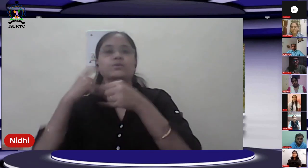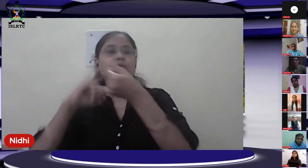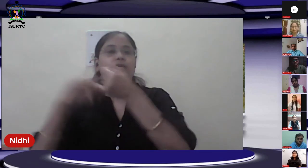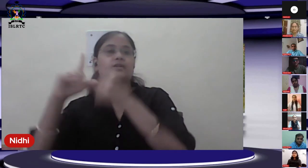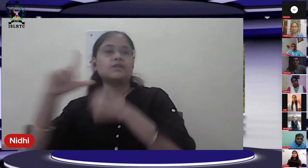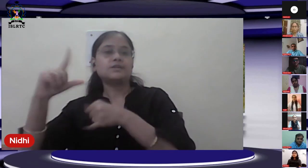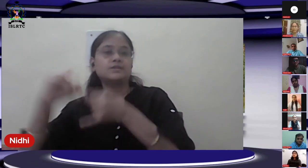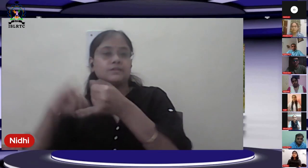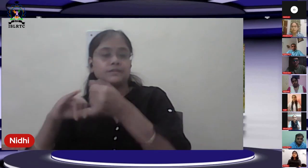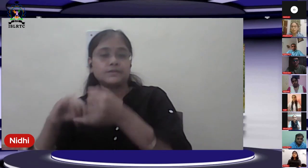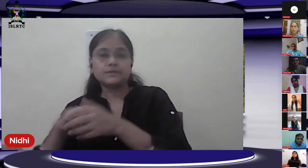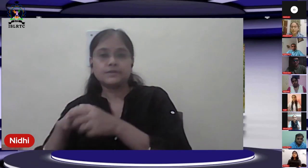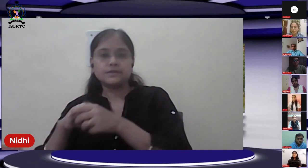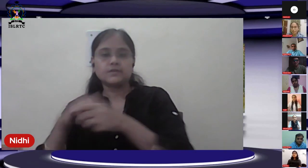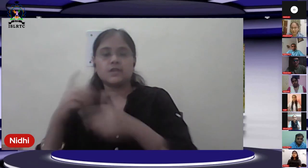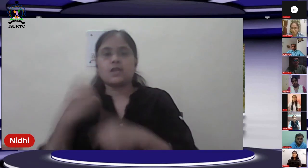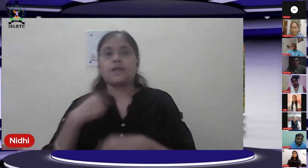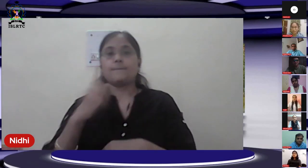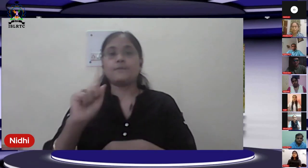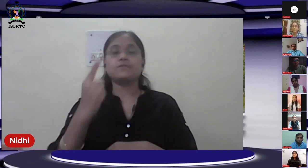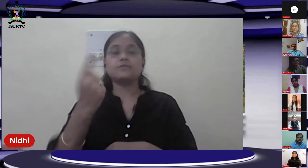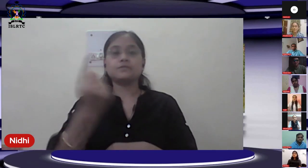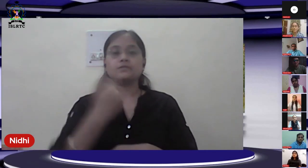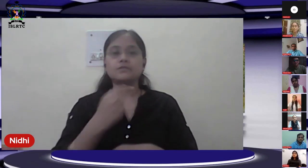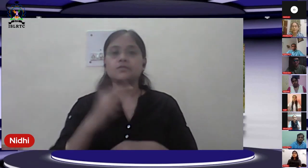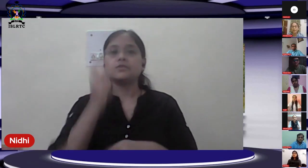मैं बुलाना चाहूंगी ब्रिजेश को, ब्रिजेश हमारे